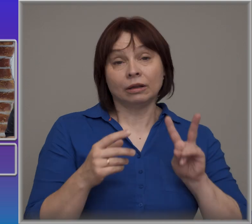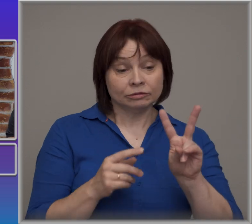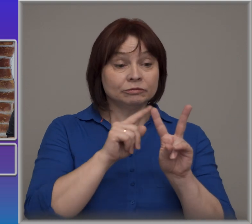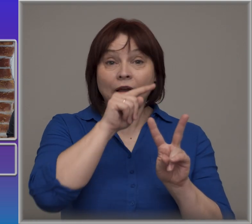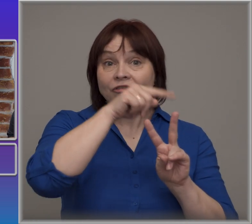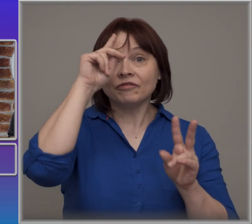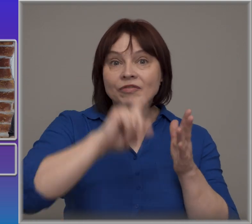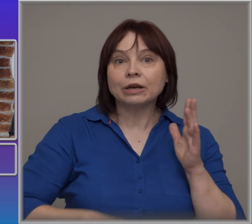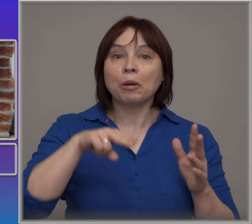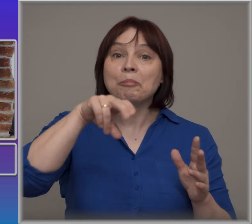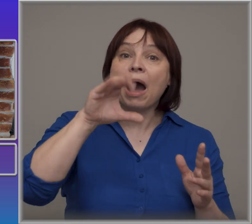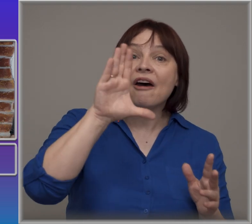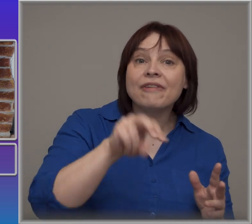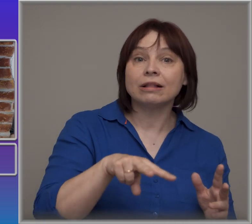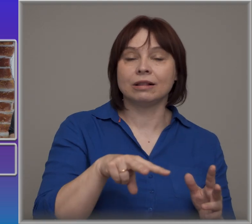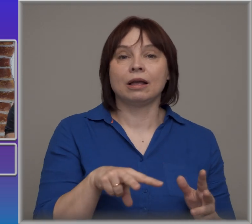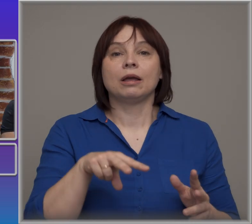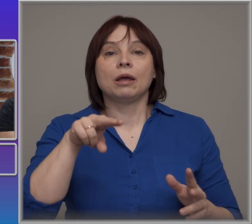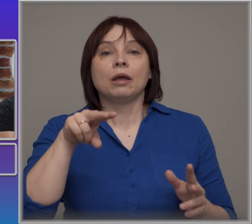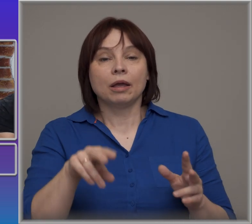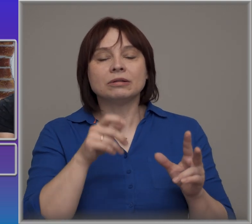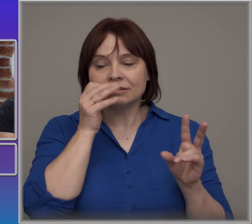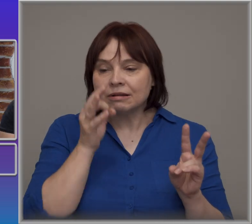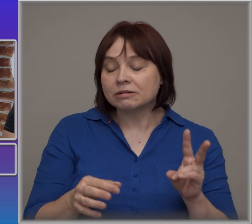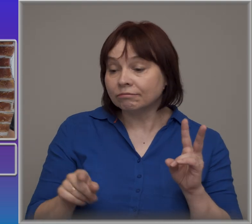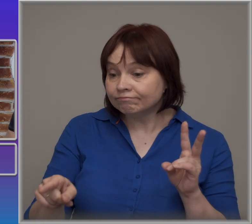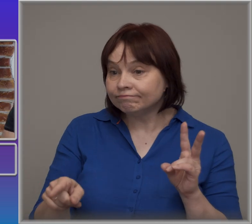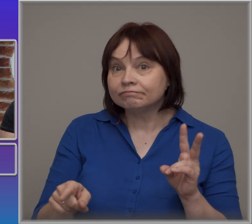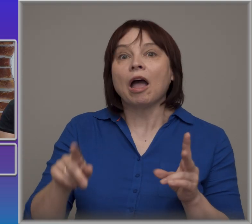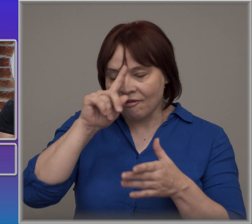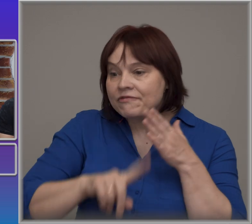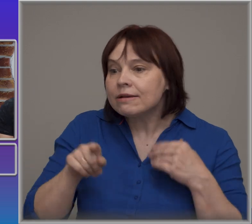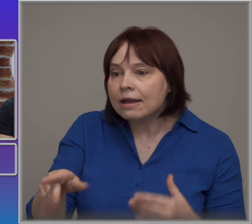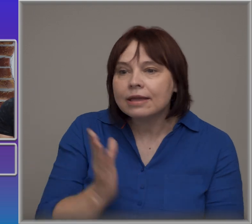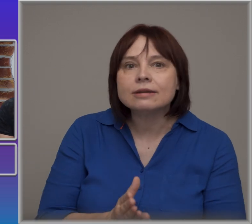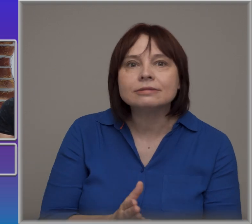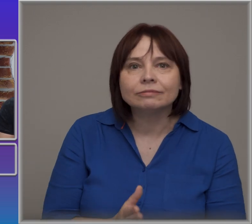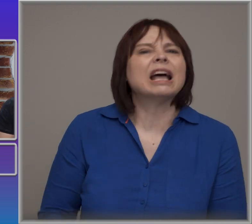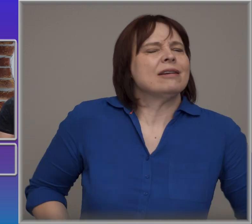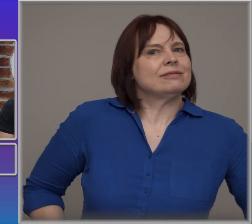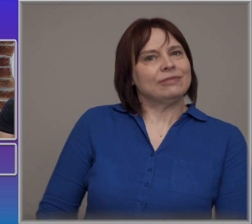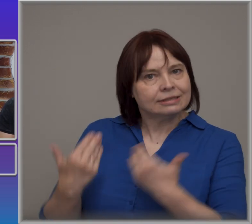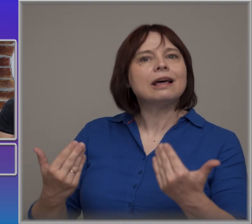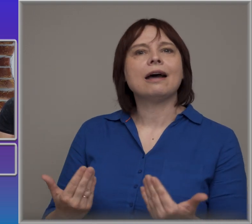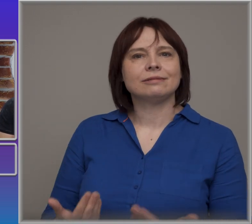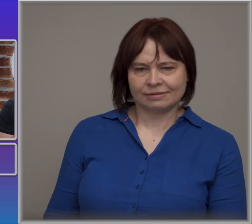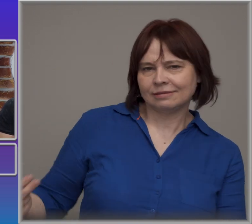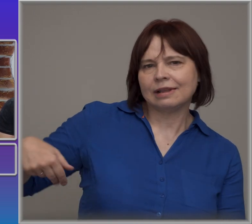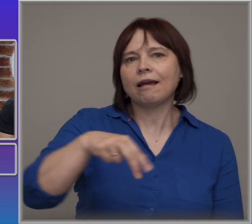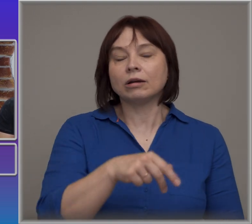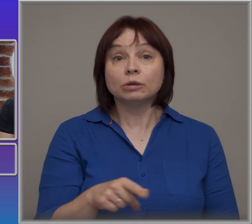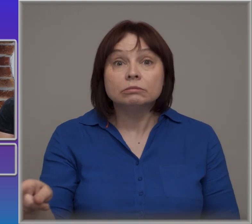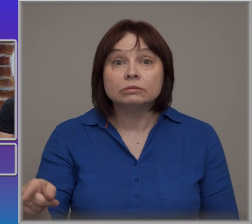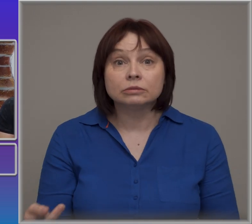есть вера. Он говорит, ту, у тебя вера есть. И громким голосом сказал, встань и ходи. И в эту же секунду он встал и